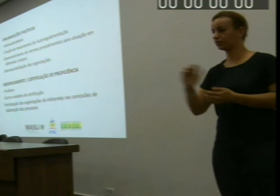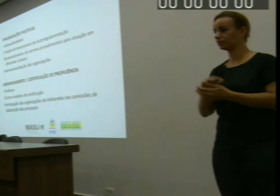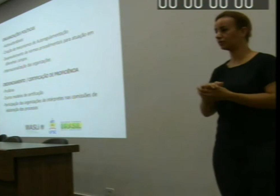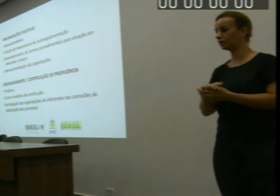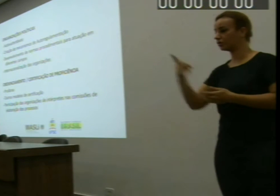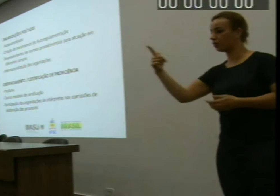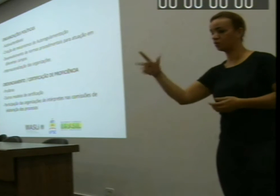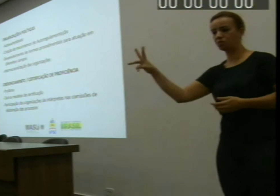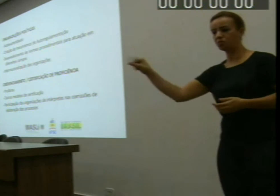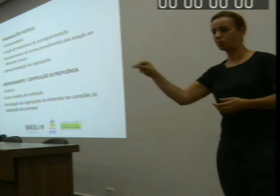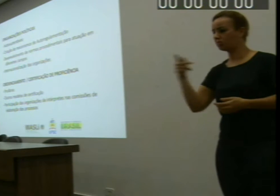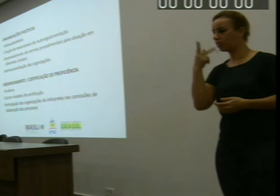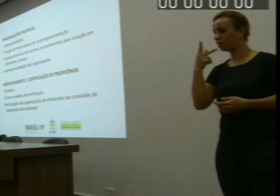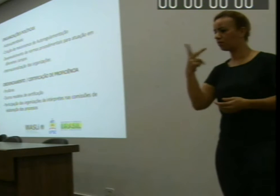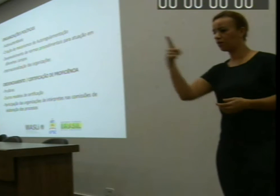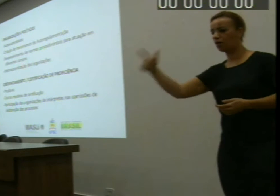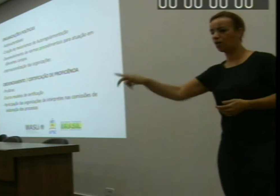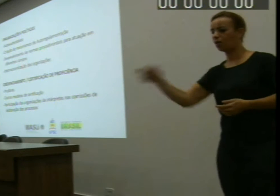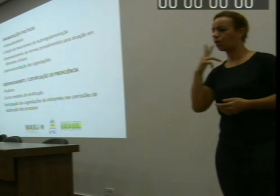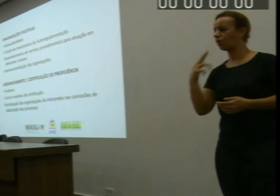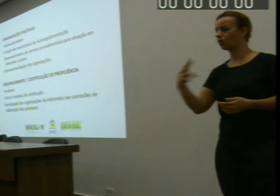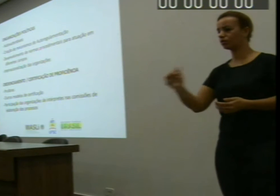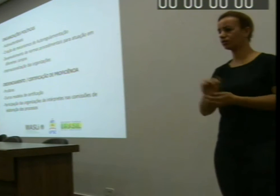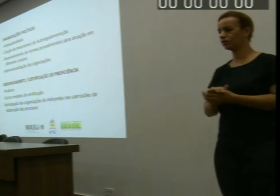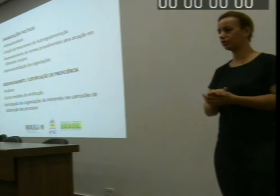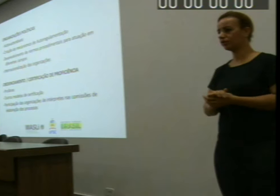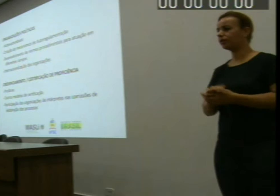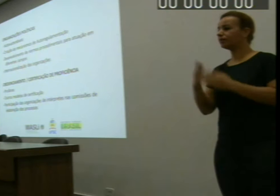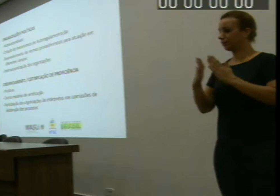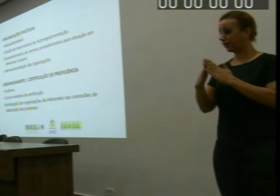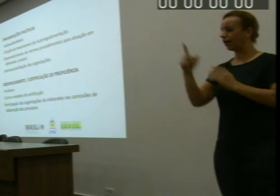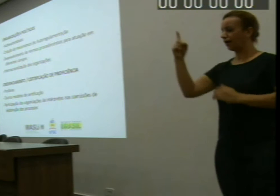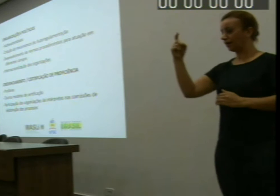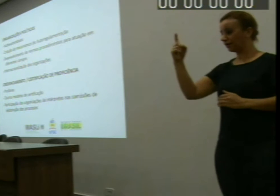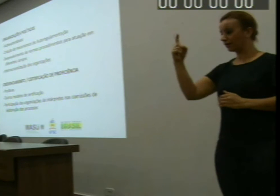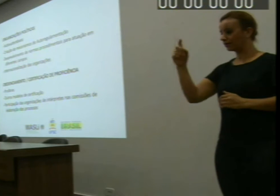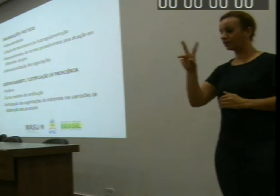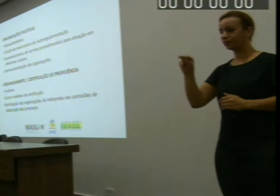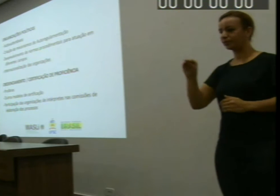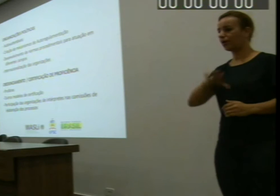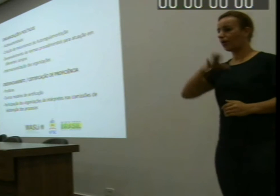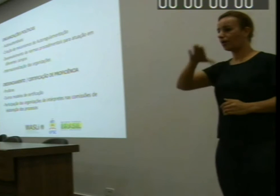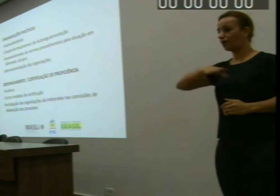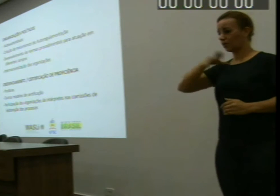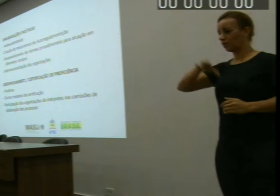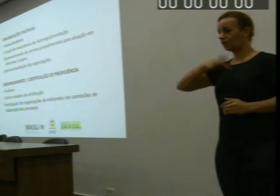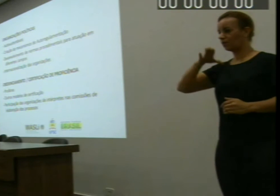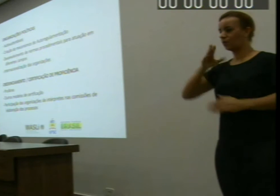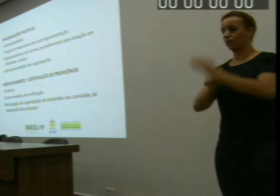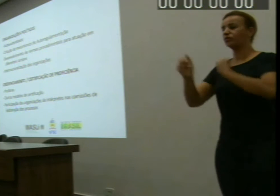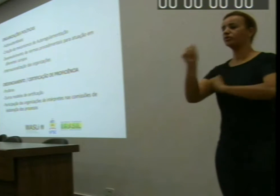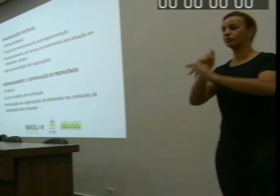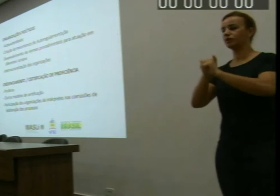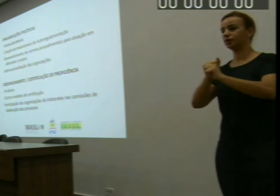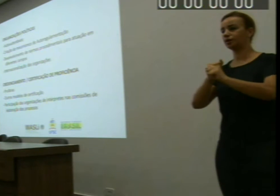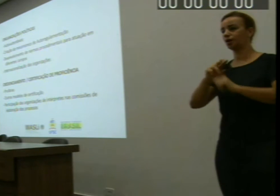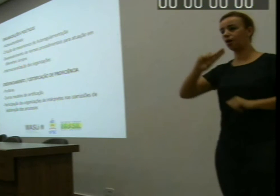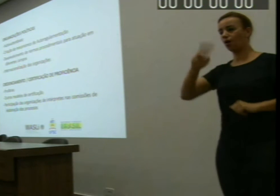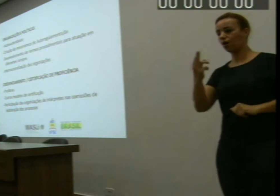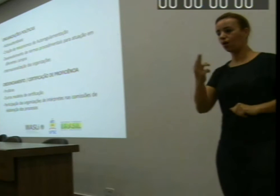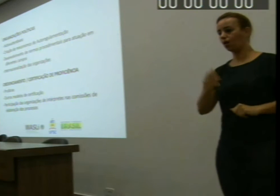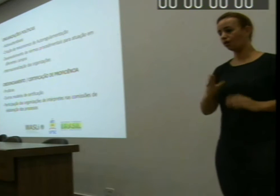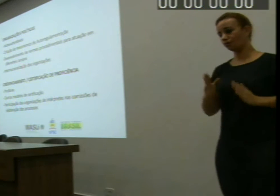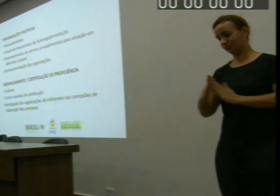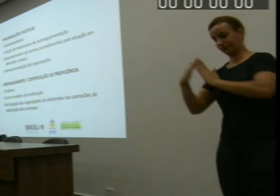línguas né muitas vezes Apesar de morar aqui em Dourados não falam sequer o espanhol dos nossos vizinhos paraguaios isso em